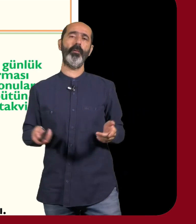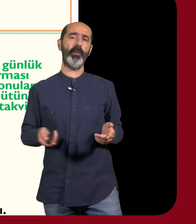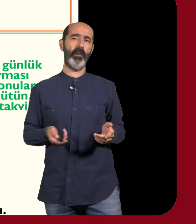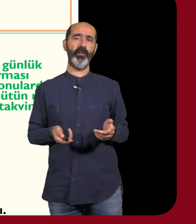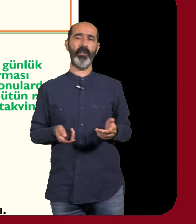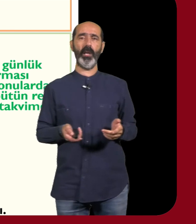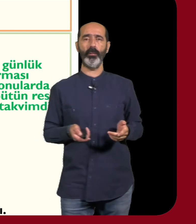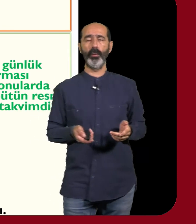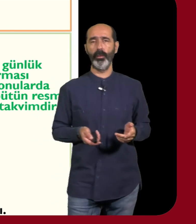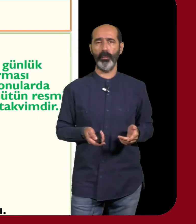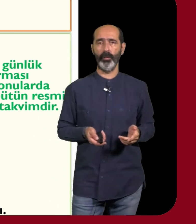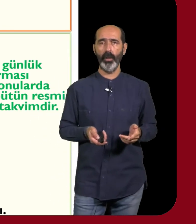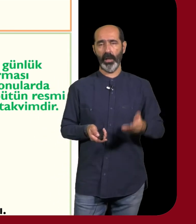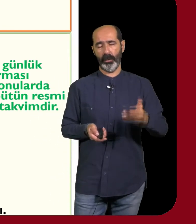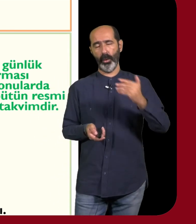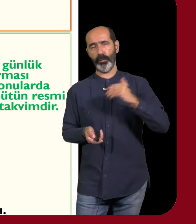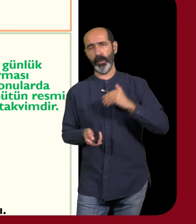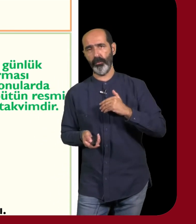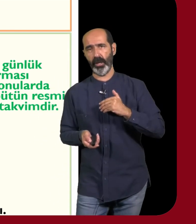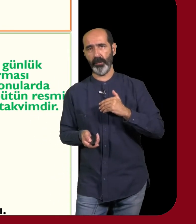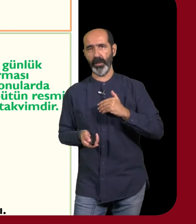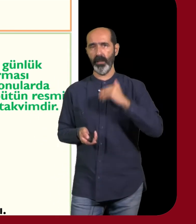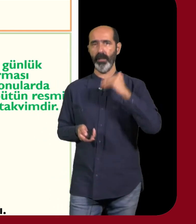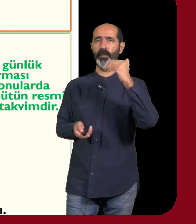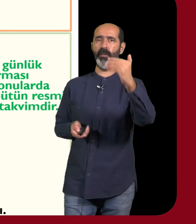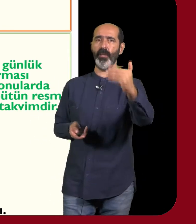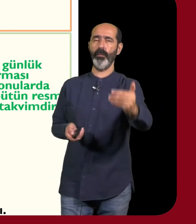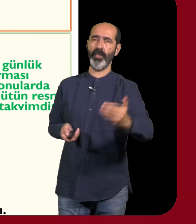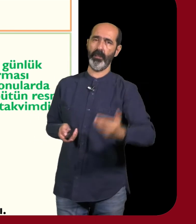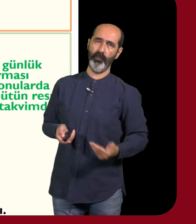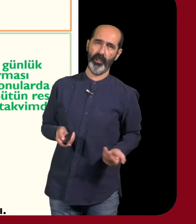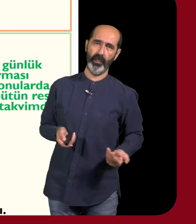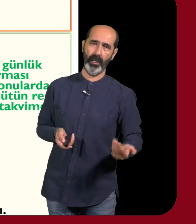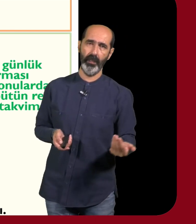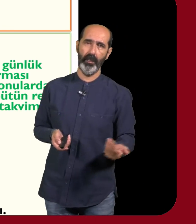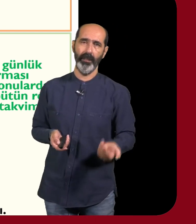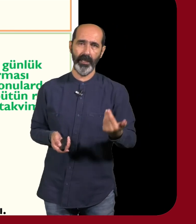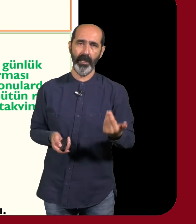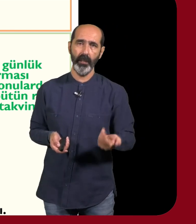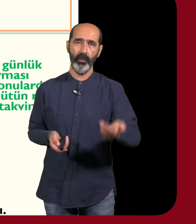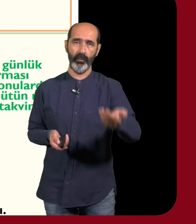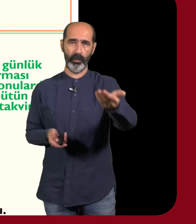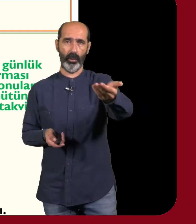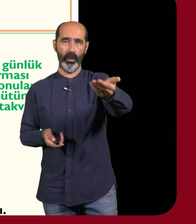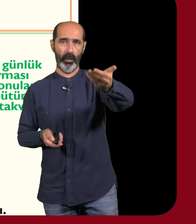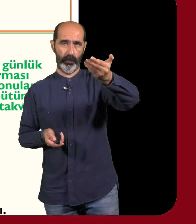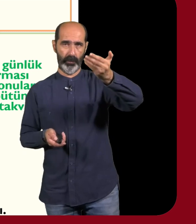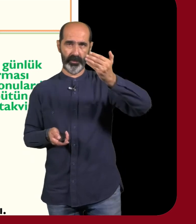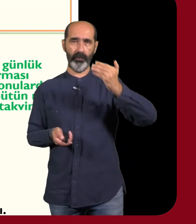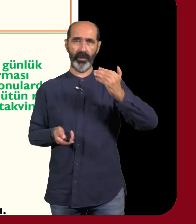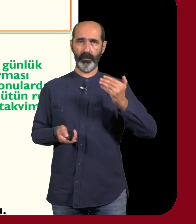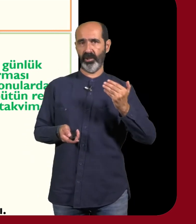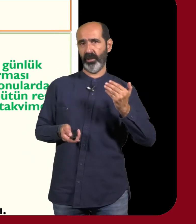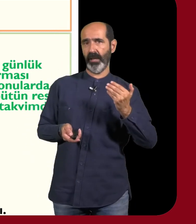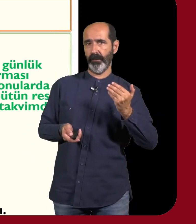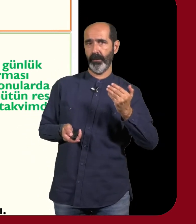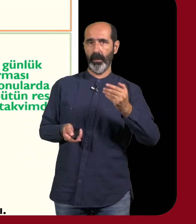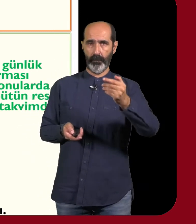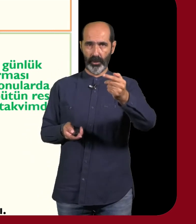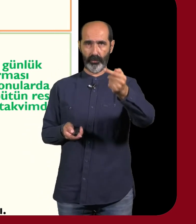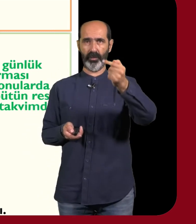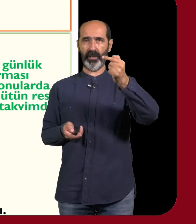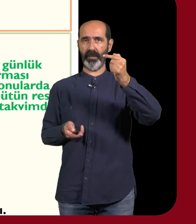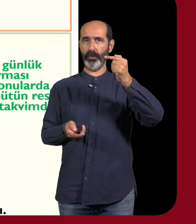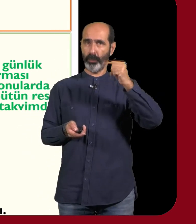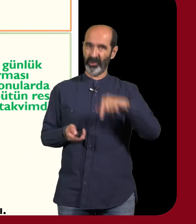osmanlı-rus Savaşı diye görürsünüz 93 Harbi der 1877 dert Niye Çünkü 1877